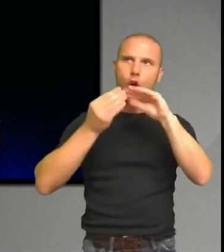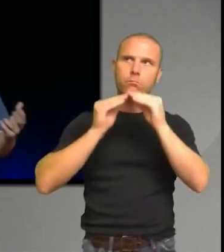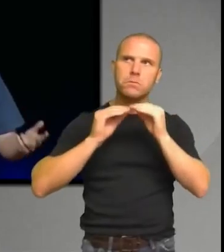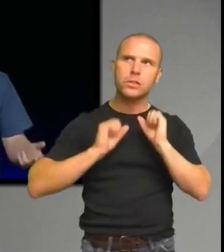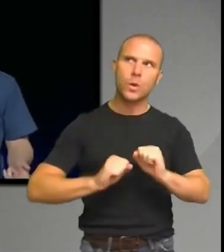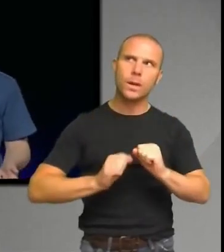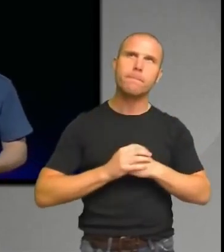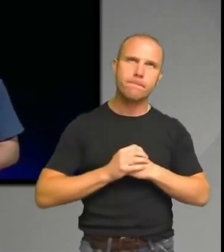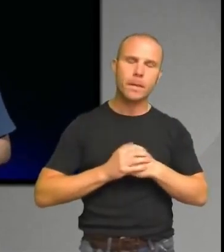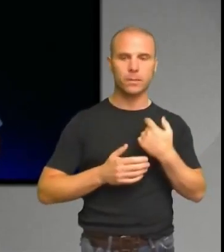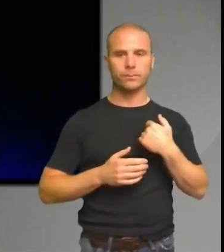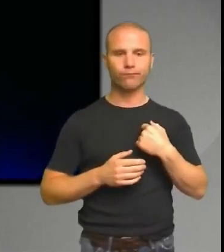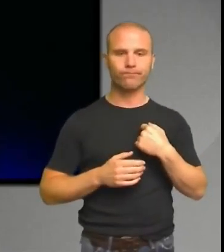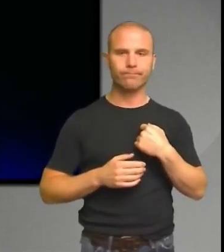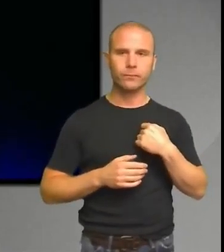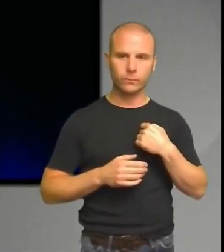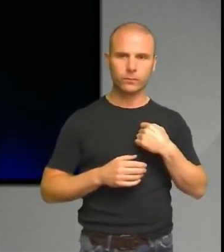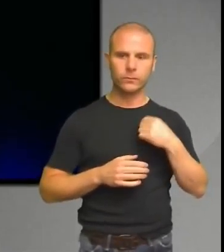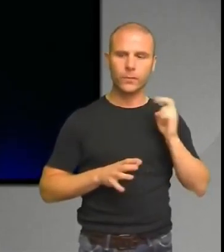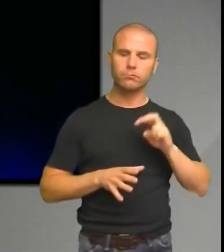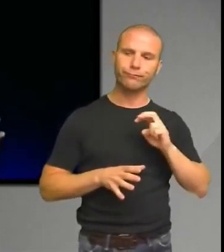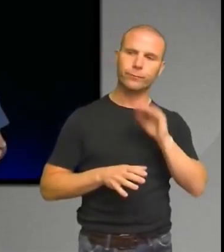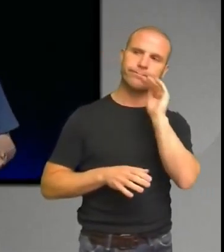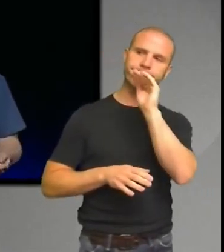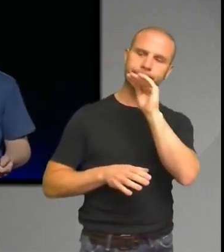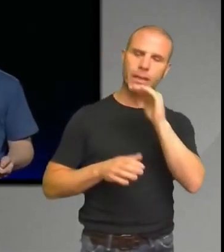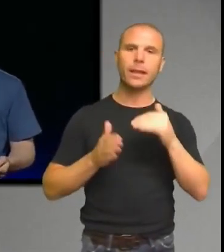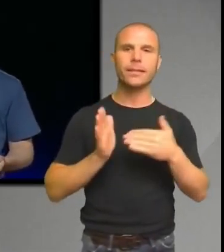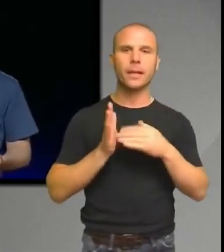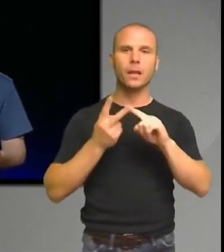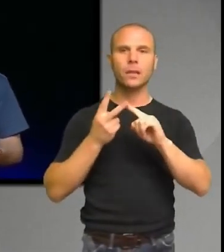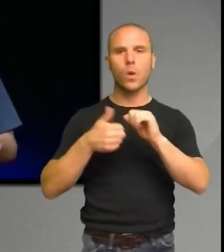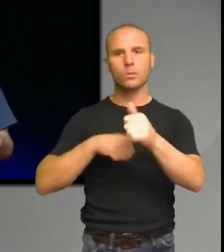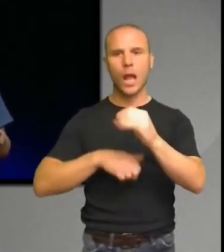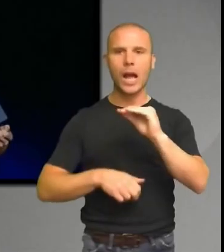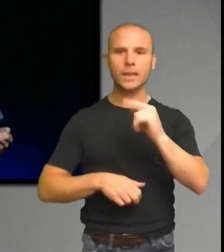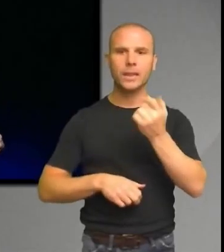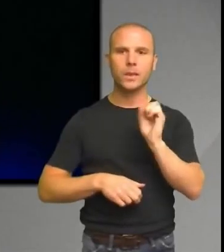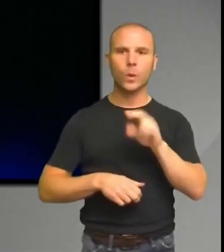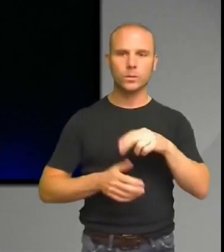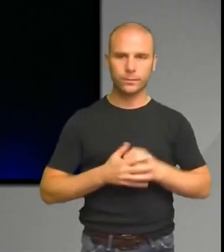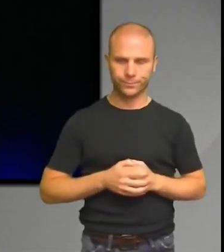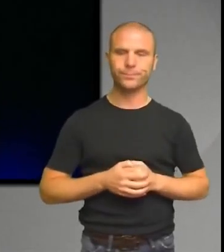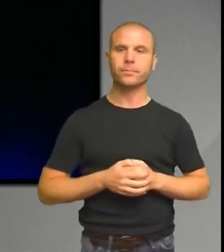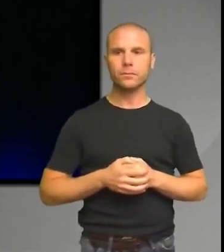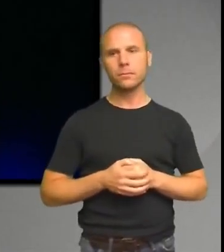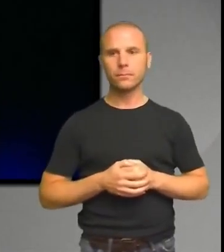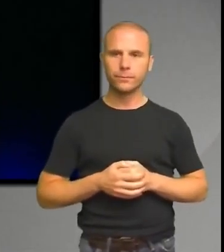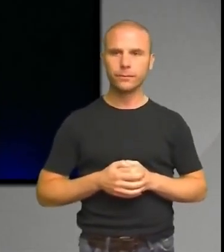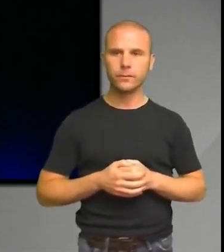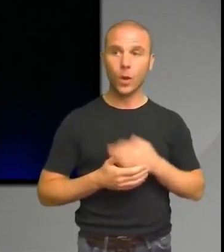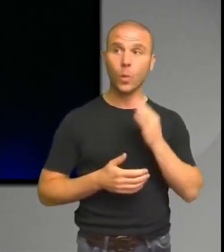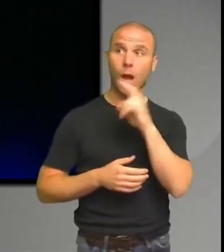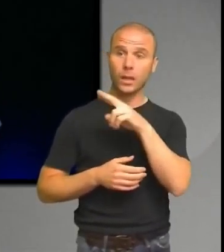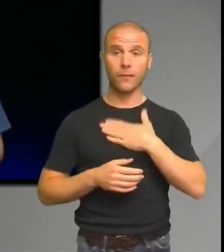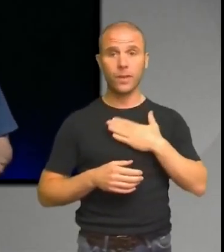Jag kom då och berättade detta för min kära vän Anton. Och då så ville han